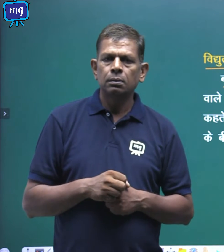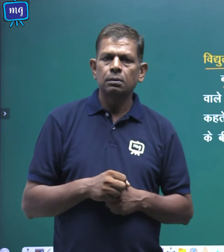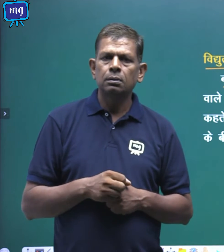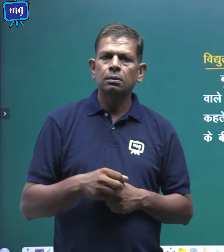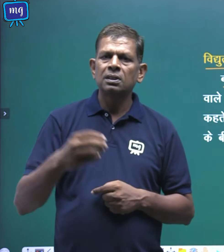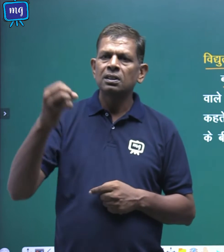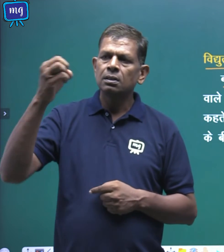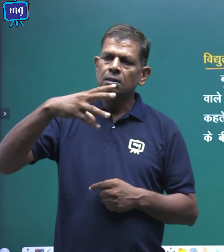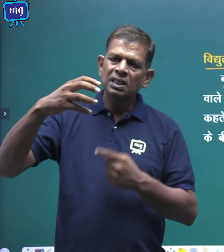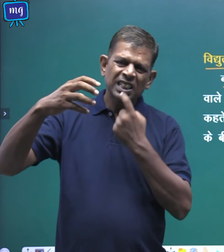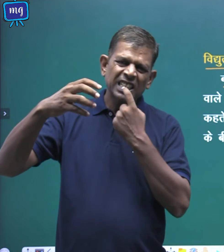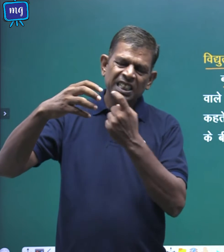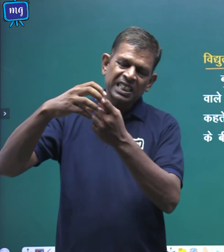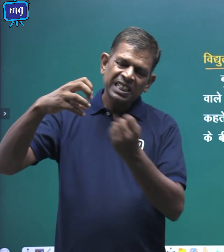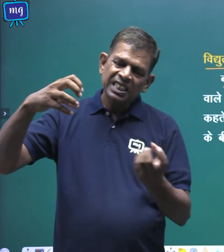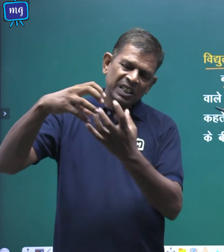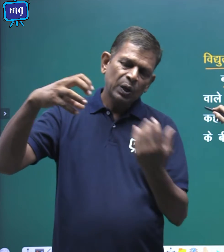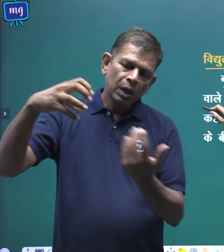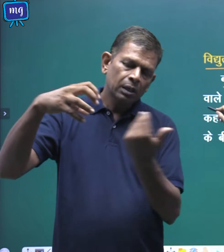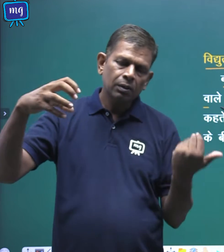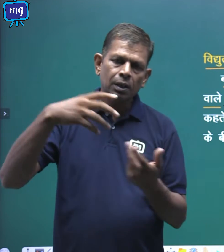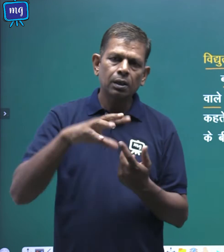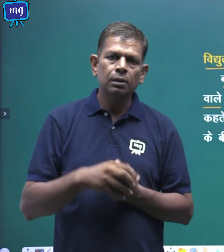प्रकाश उत्सर्जित करने वाले